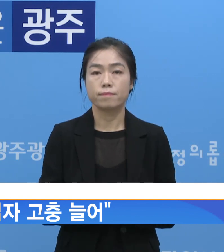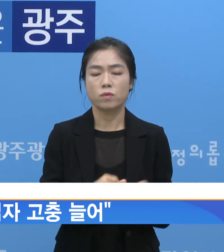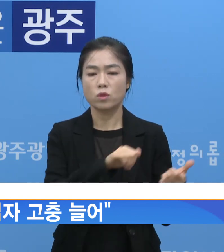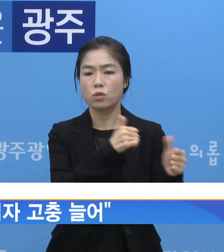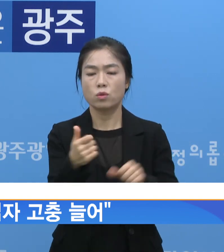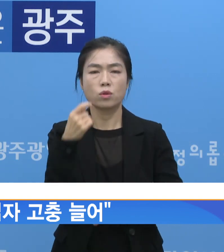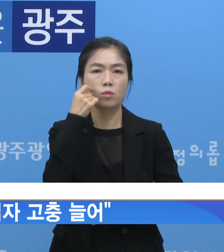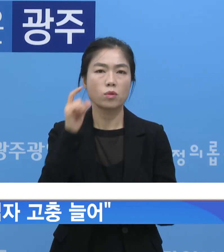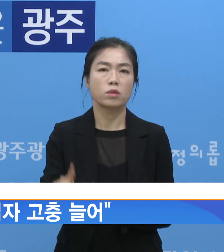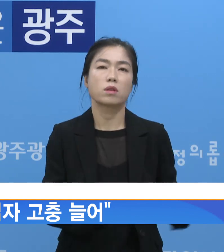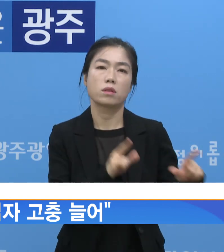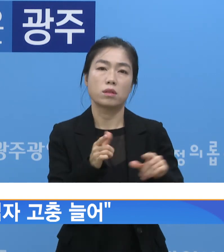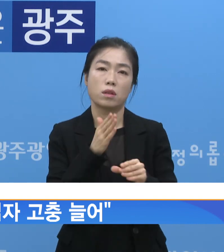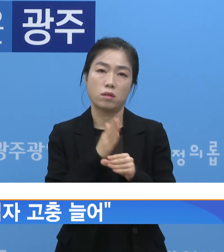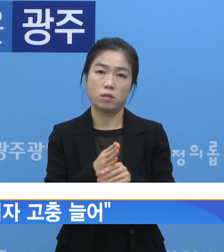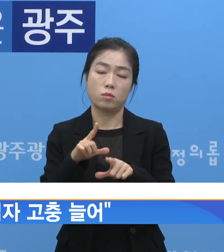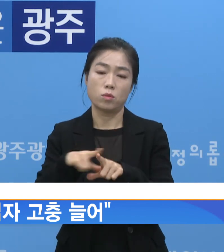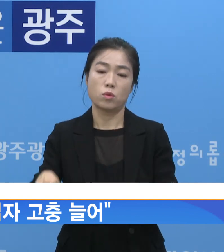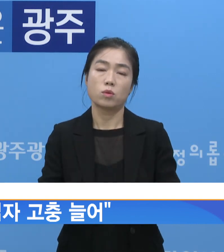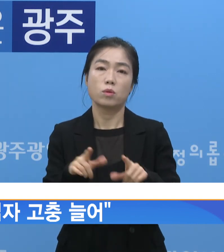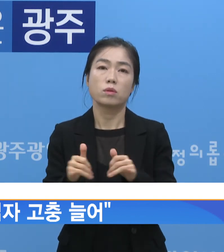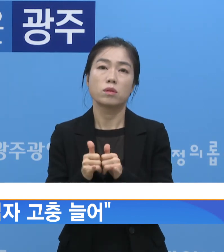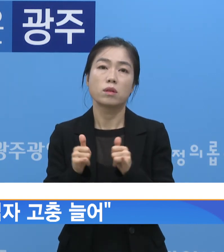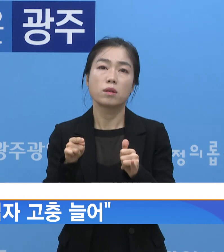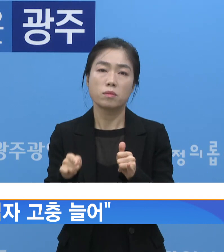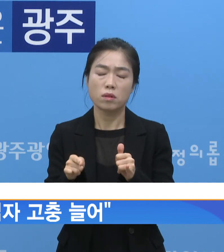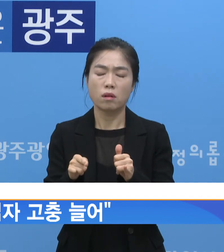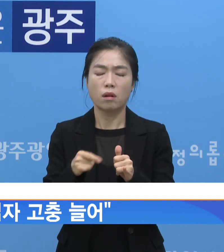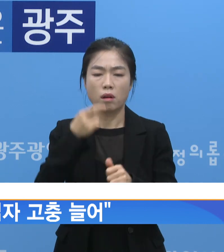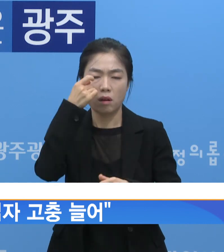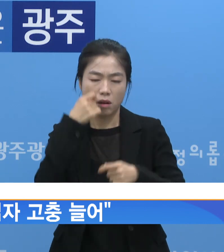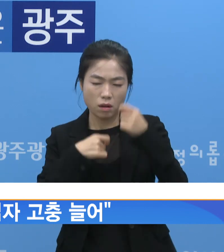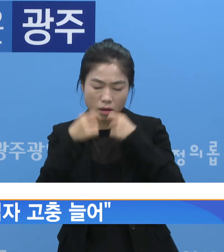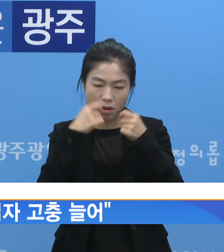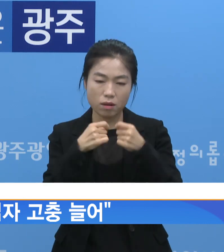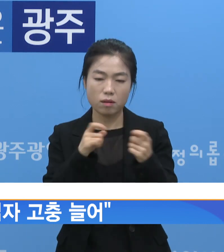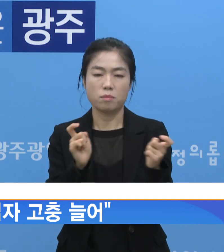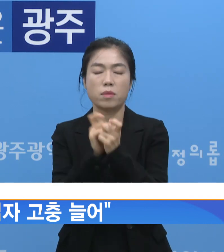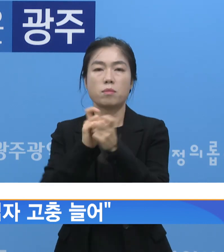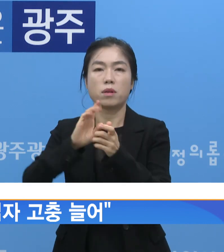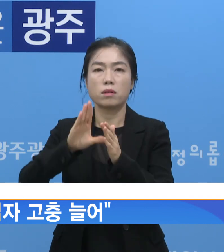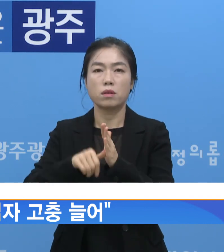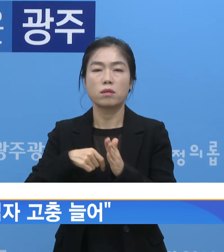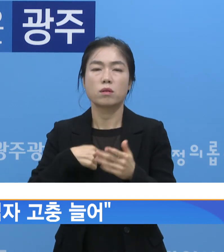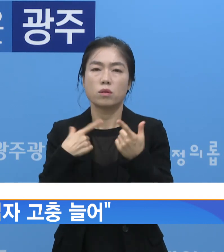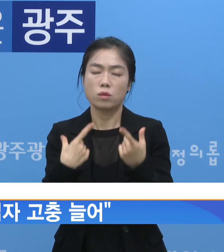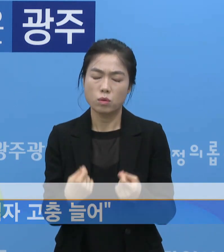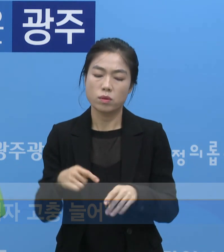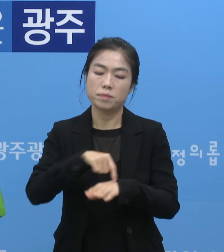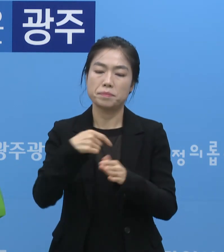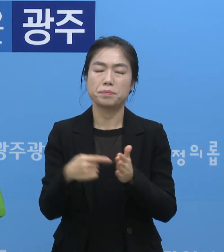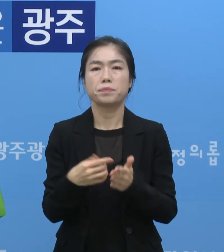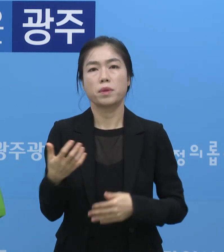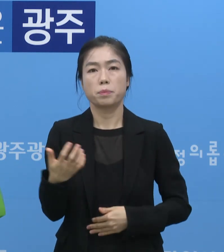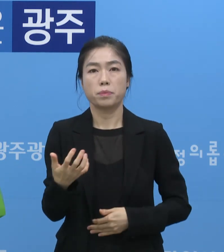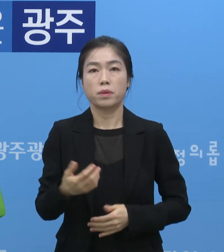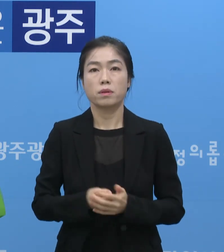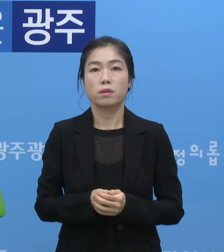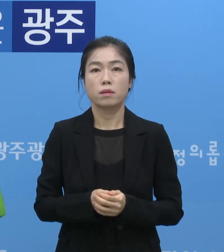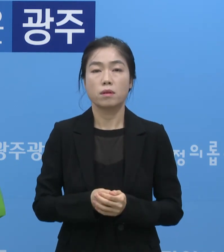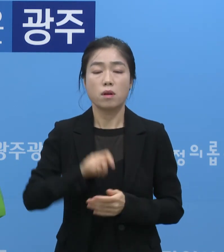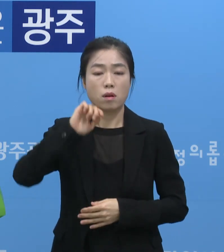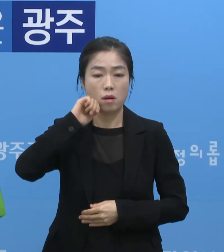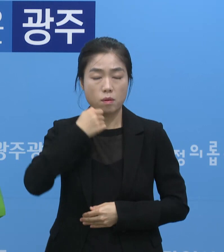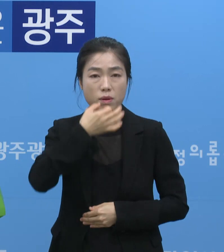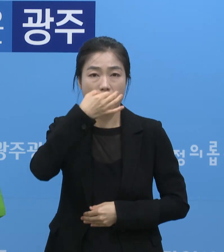죽지 못해 살고 있다는 서민들의 절규를 접할 때마다 저 역시 가슴이 미어집니다.